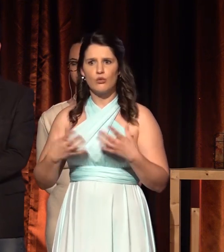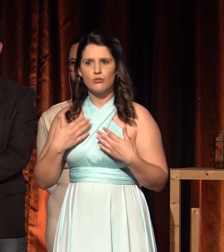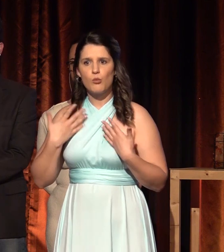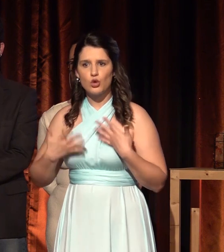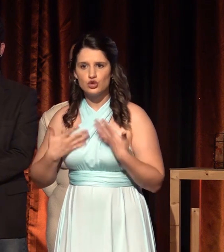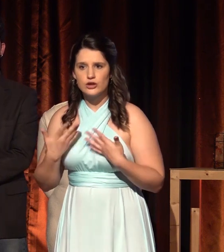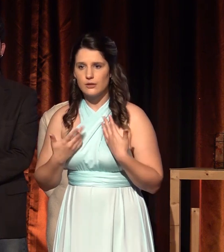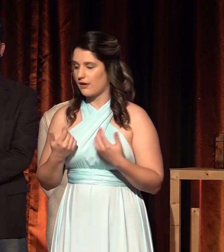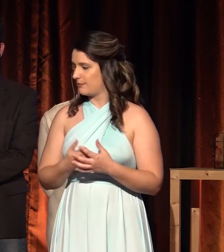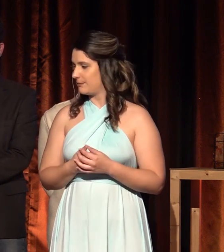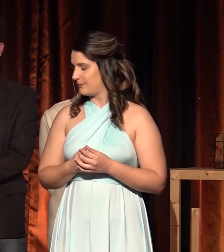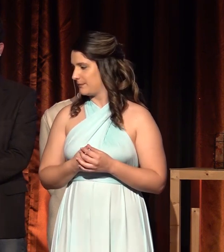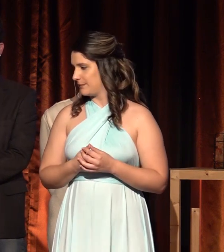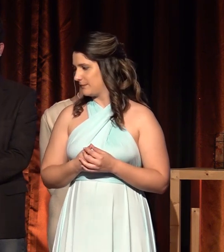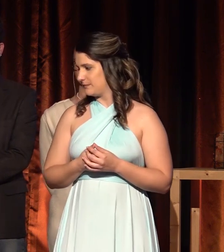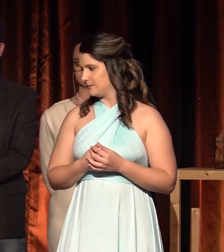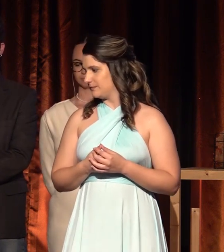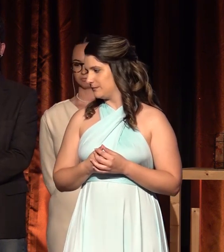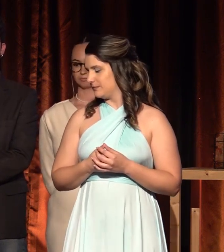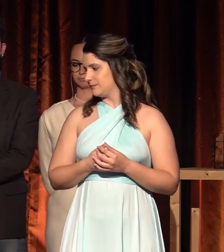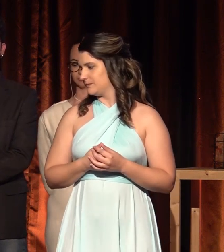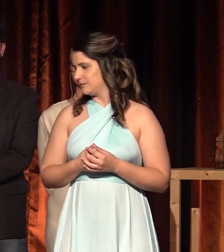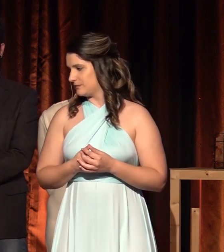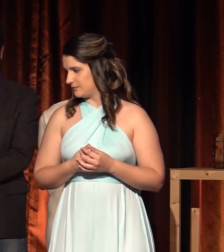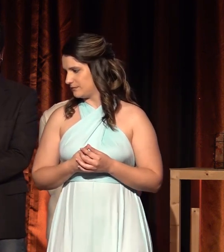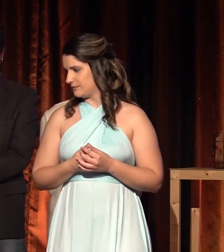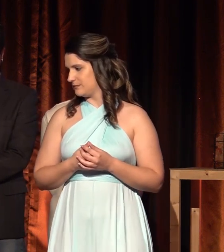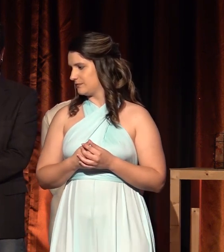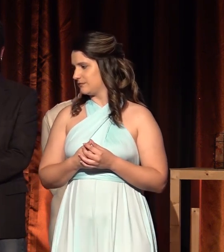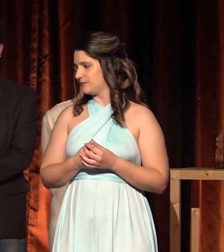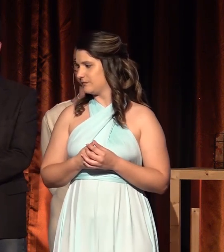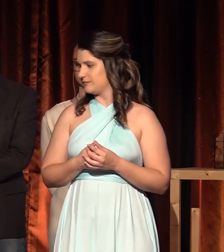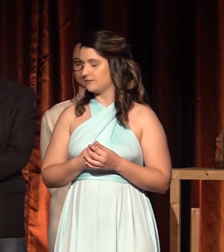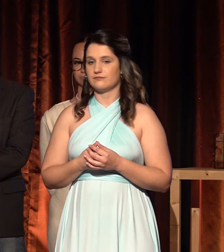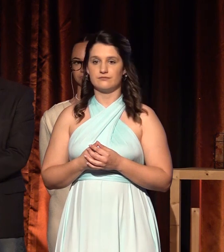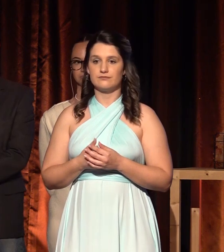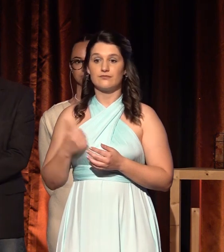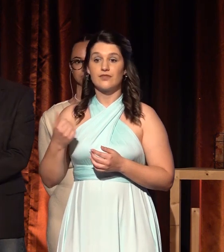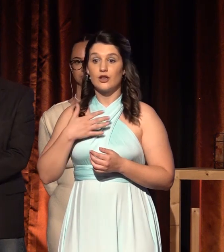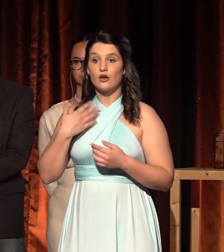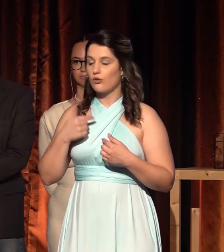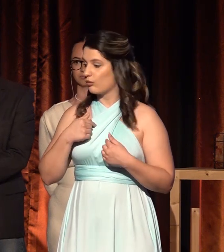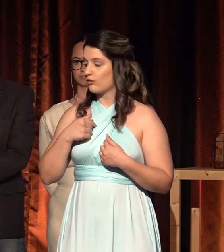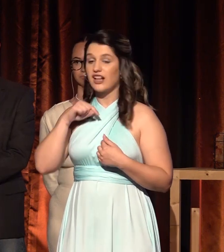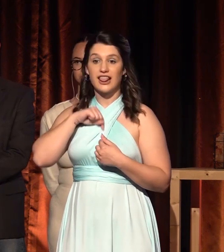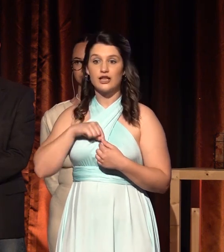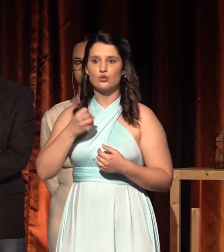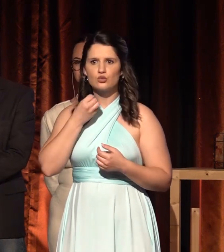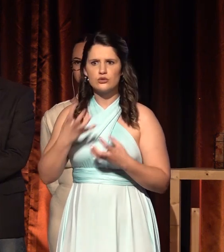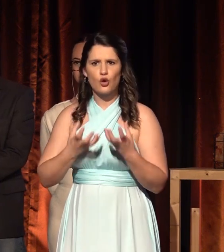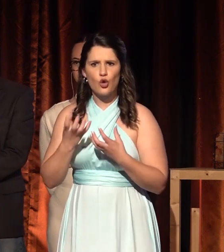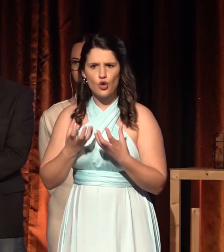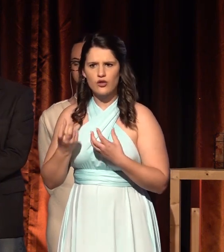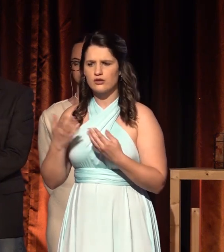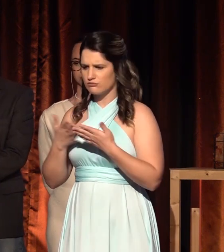cuina per a casa és una de les meves petites passions. Allí vaig notar que m'estava aproximant molt al que jo volia. Tenia